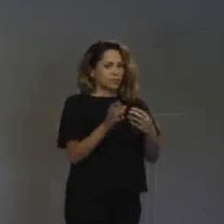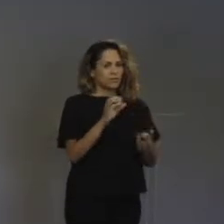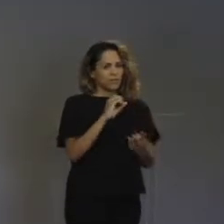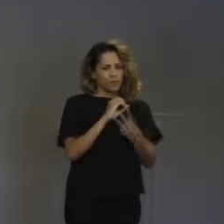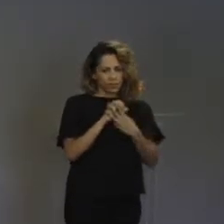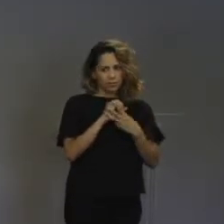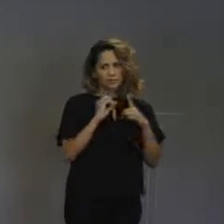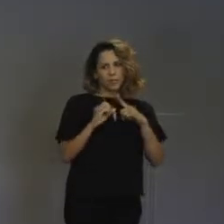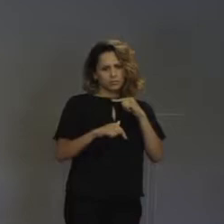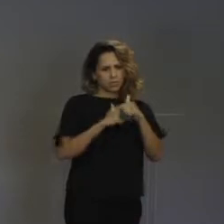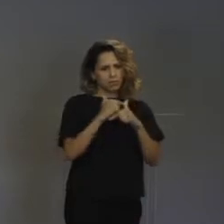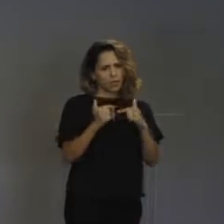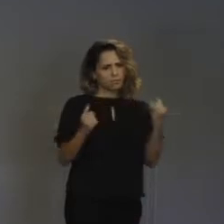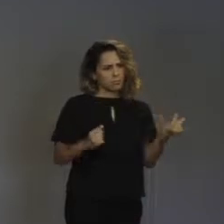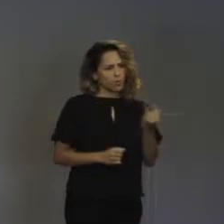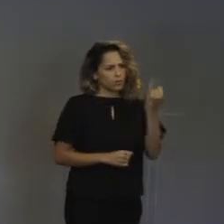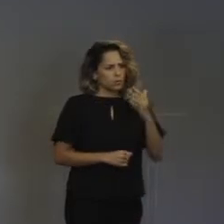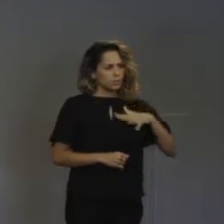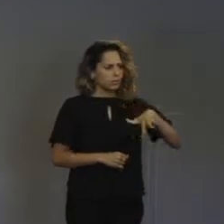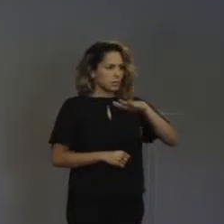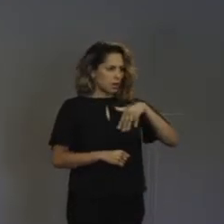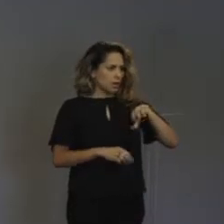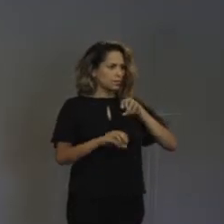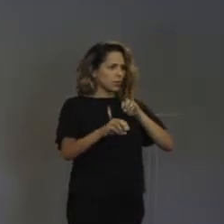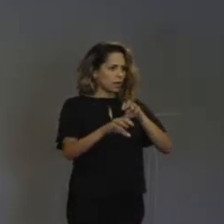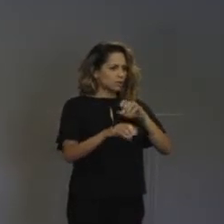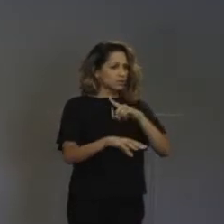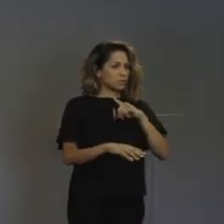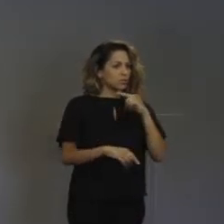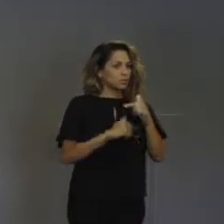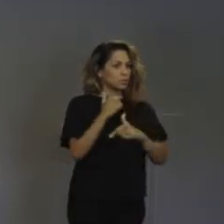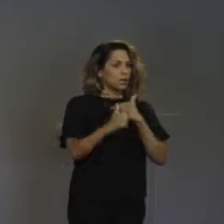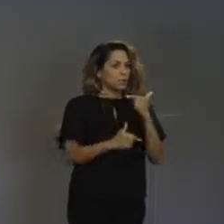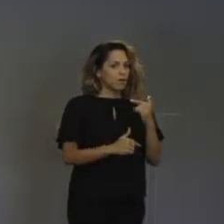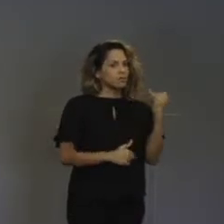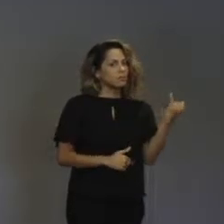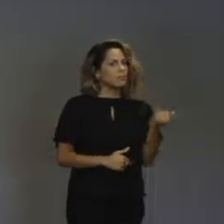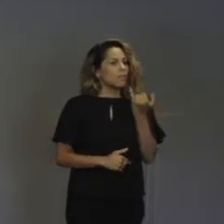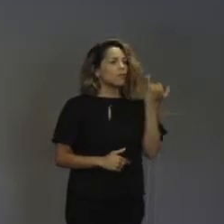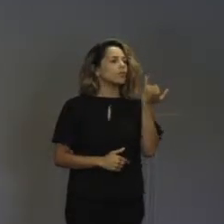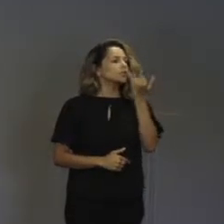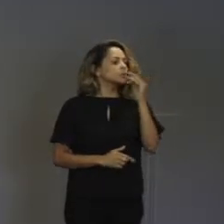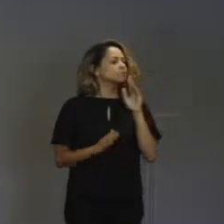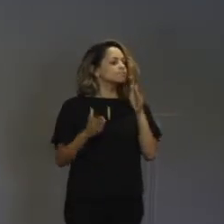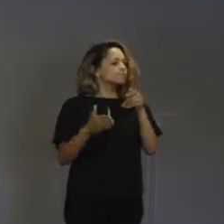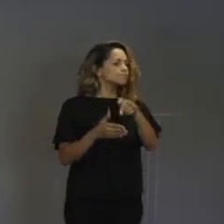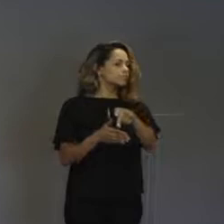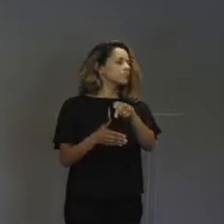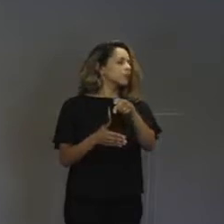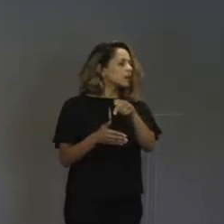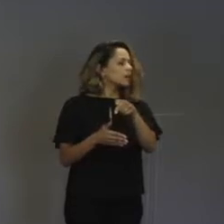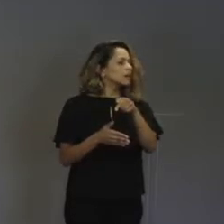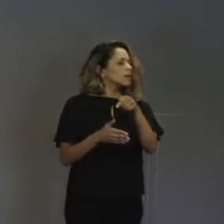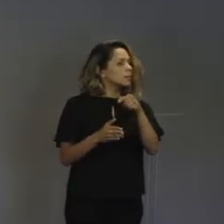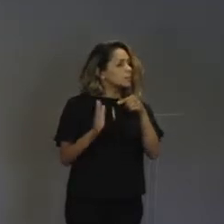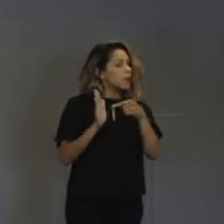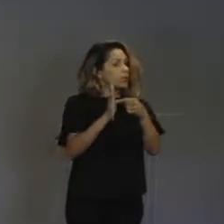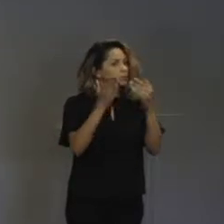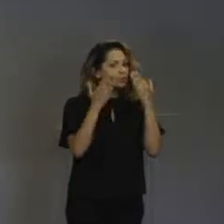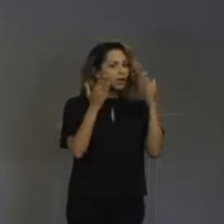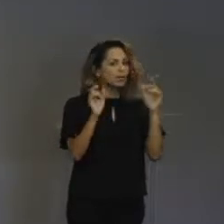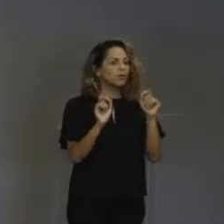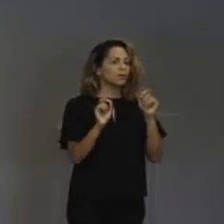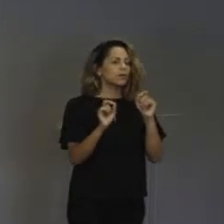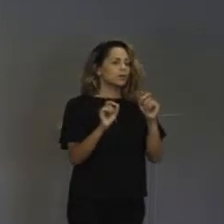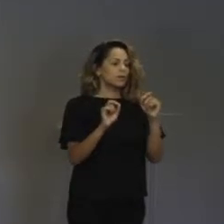da educação, e tem um trabalho muito importante exatamente para enfatizar que a educação e a